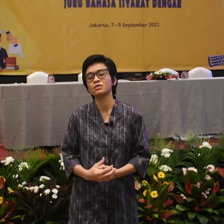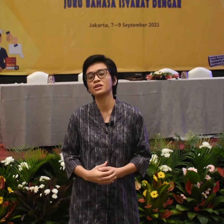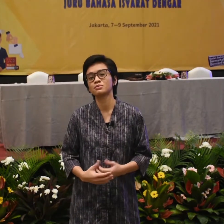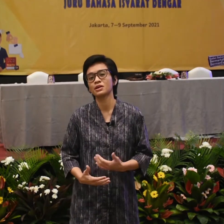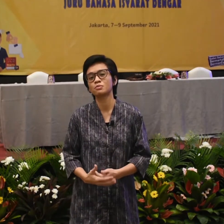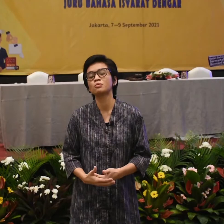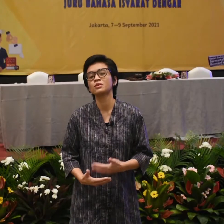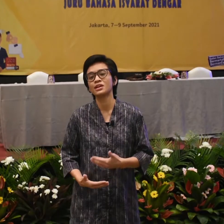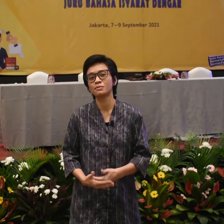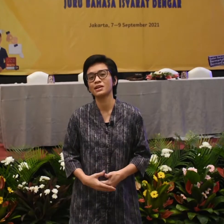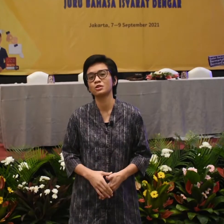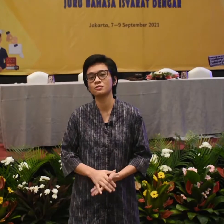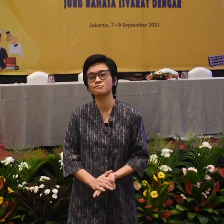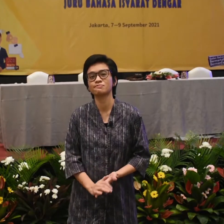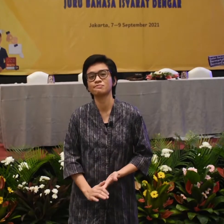juga semakin mumpuni dalam hal itu.